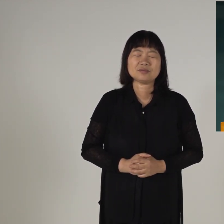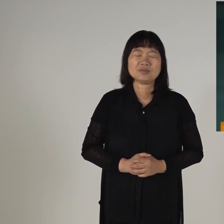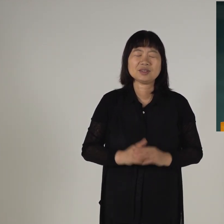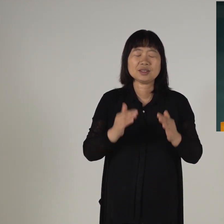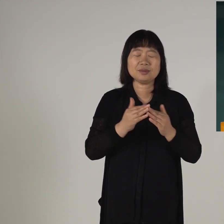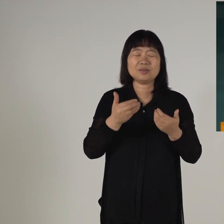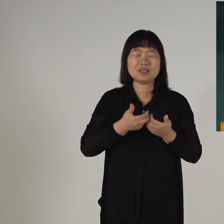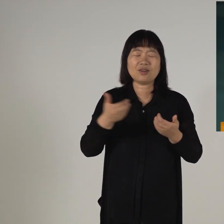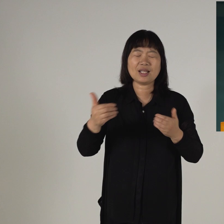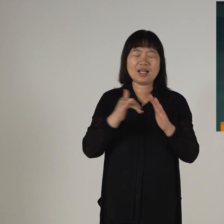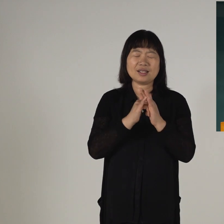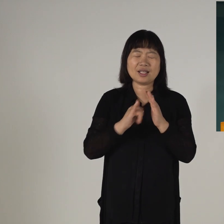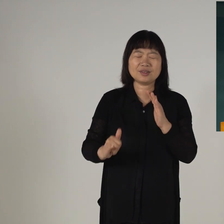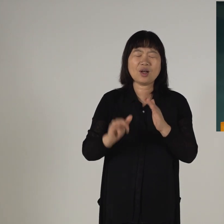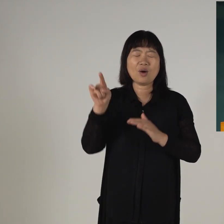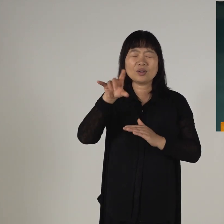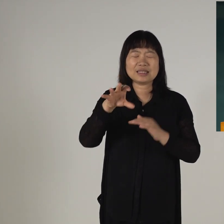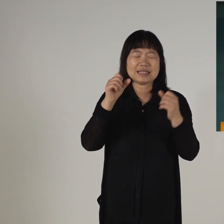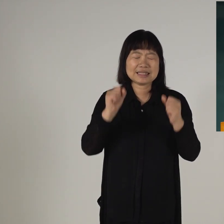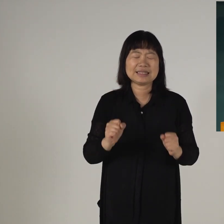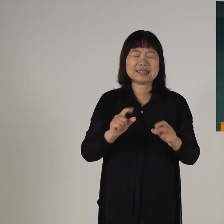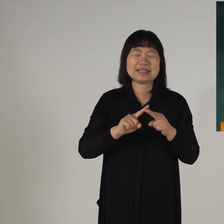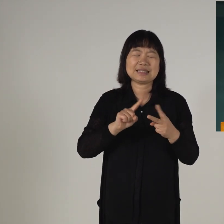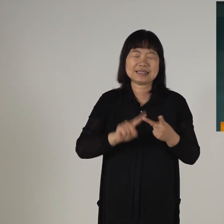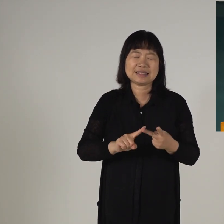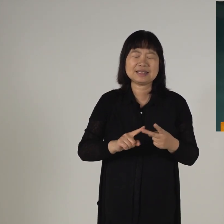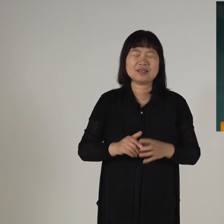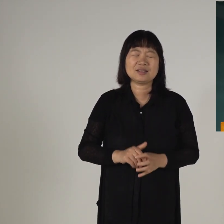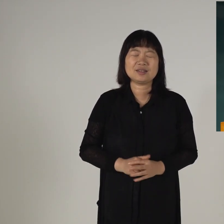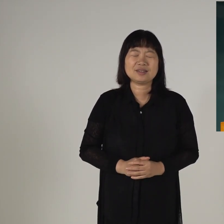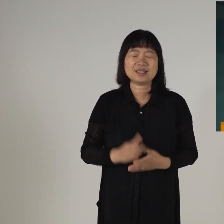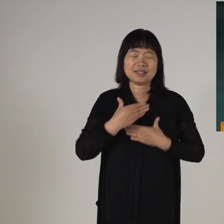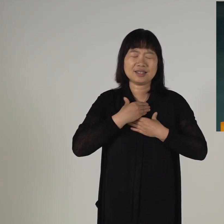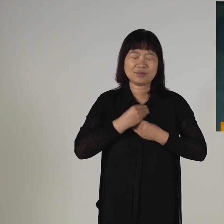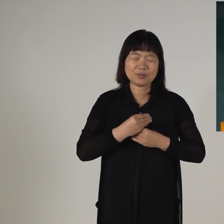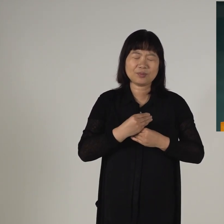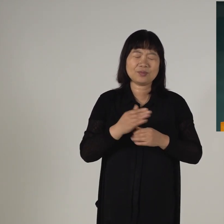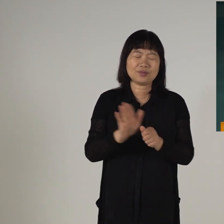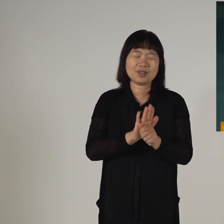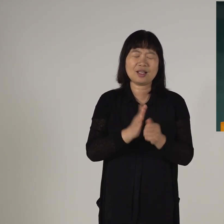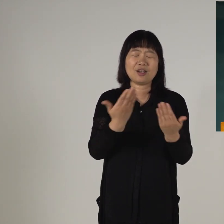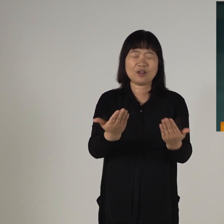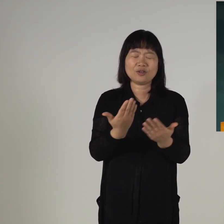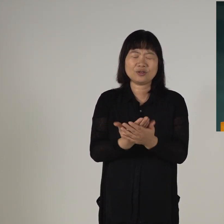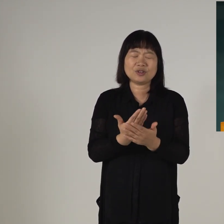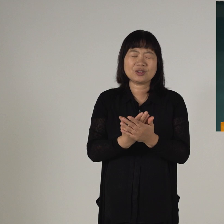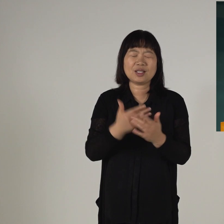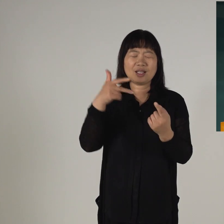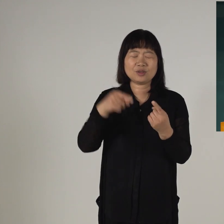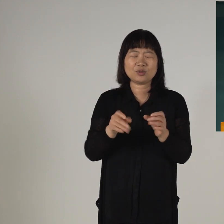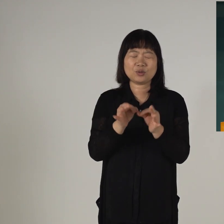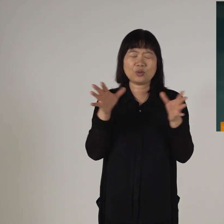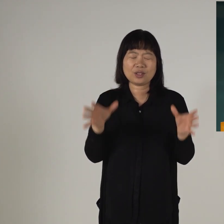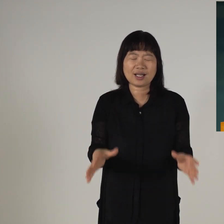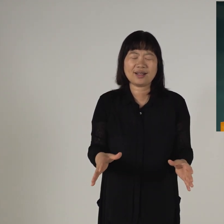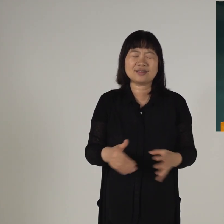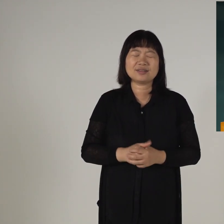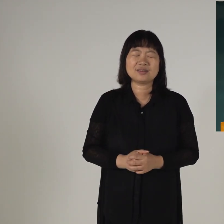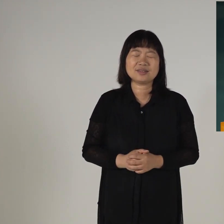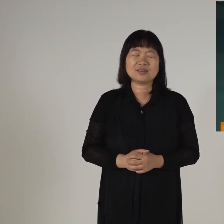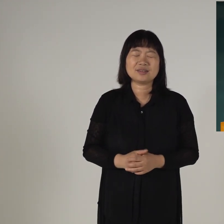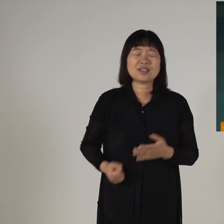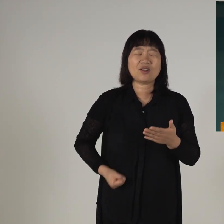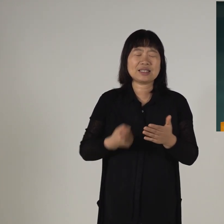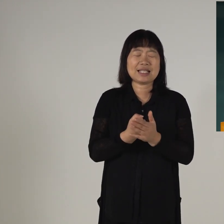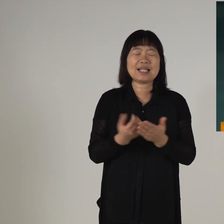집을 떠난 가족들 어디에 있든지 안연히 지켜주시고 한 주간에도